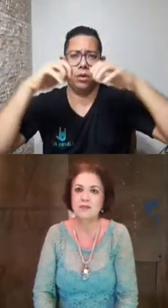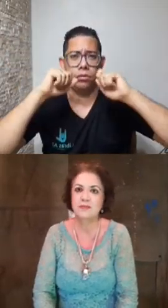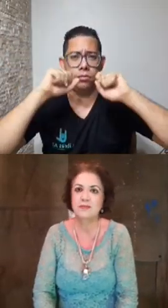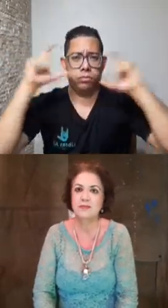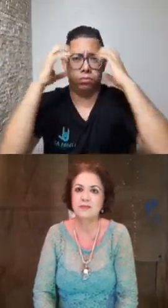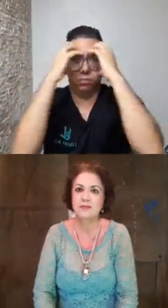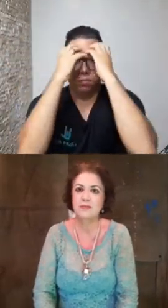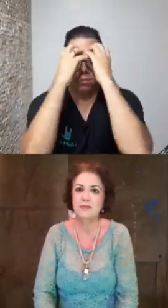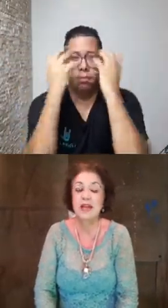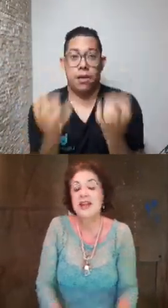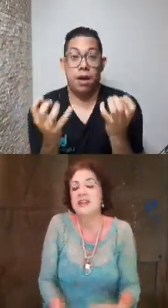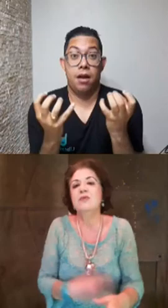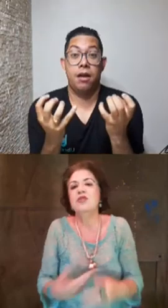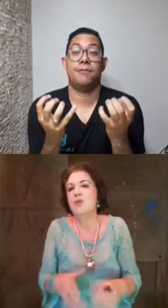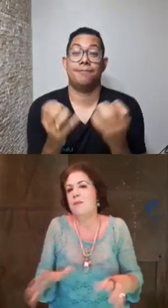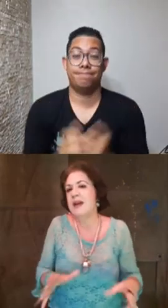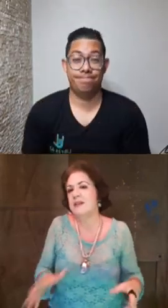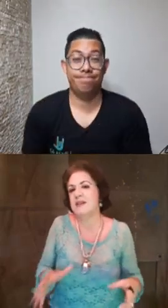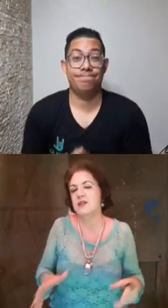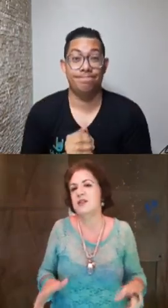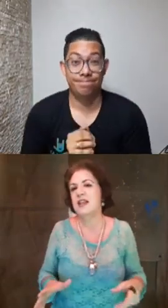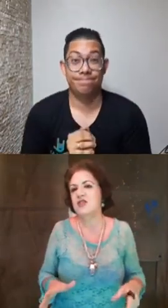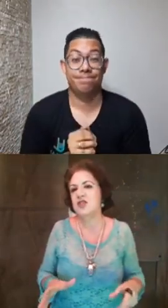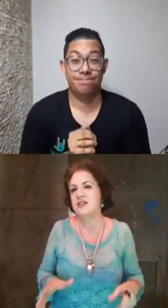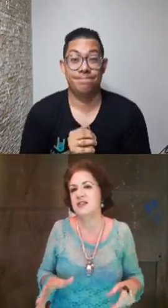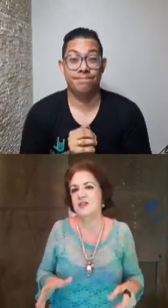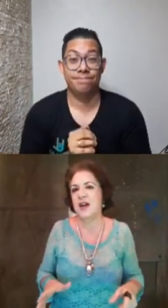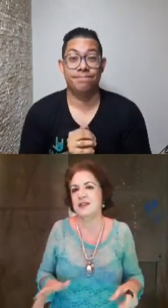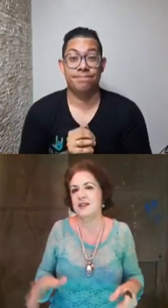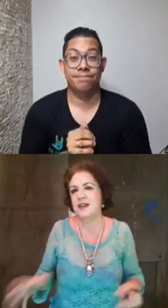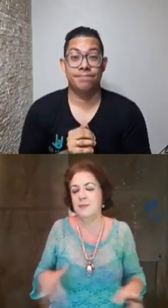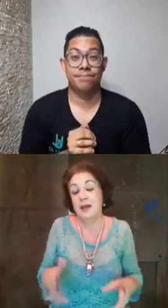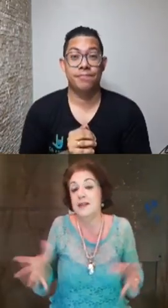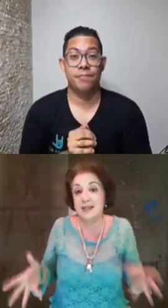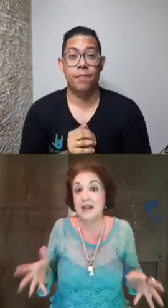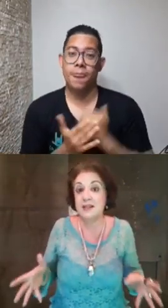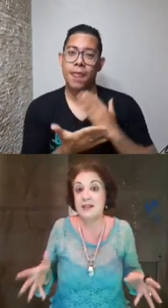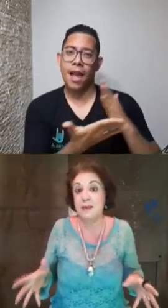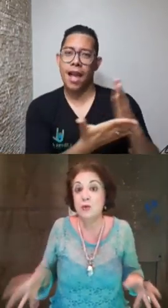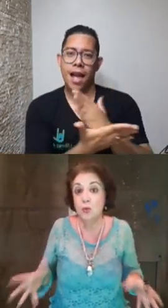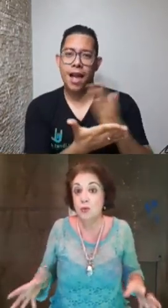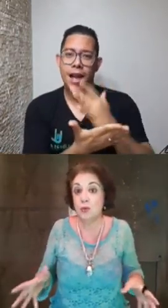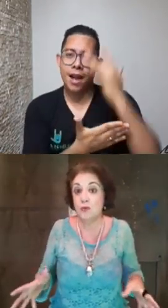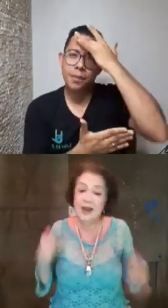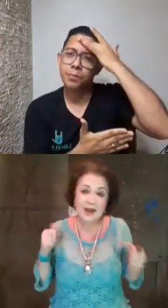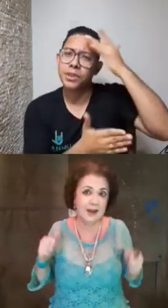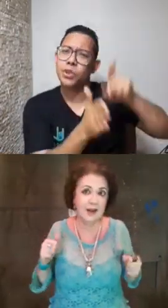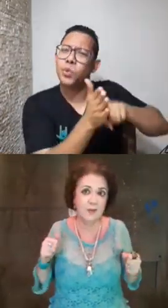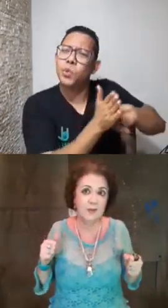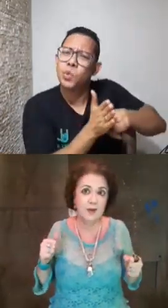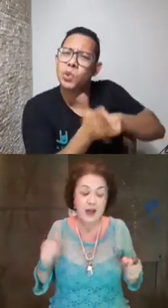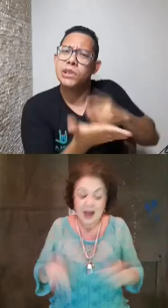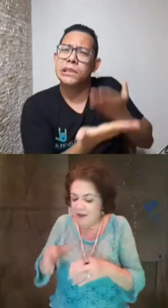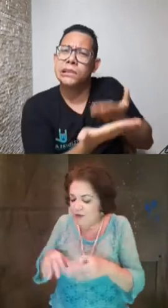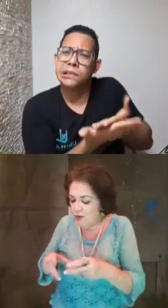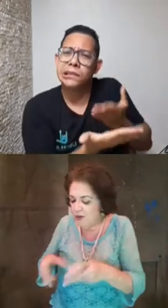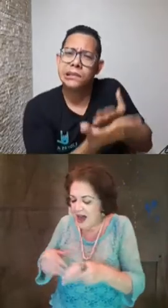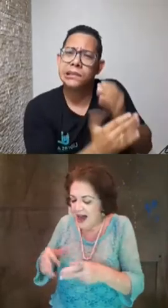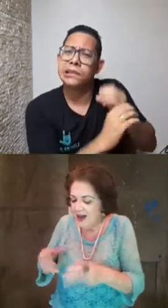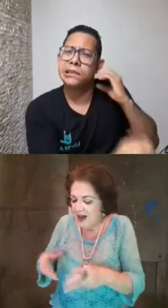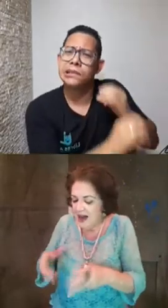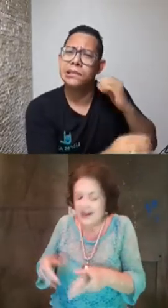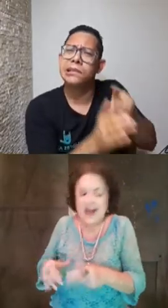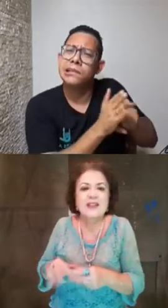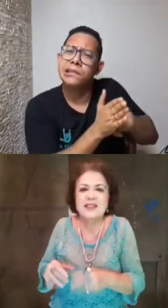impressionante? São descobertas que os cientistas fazem, né? Porque eles querem saber tudo. É legal. Aí foram